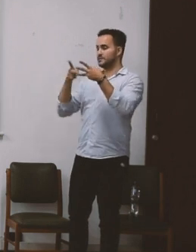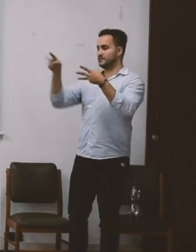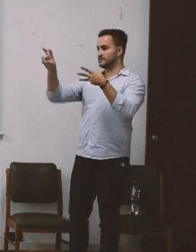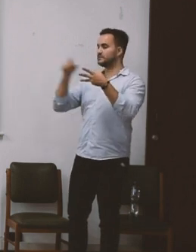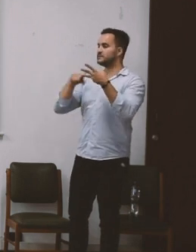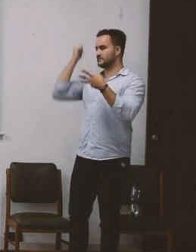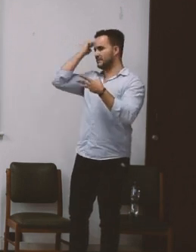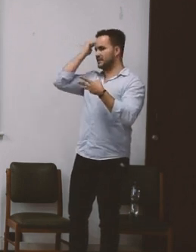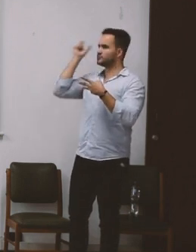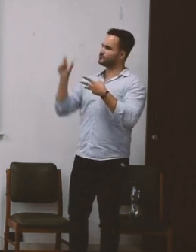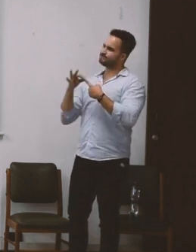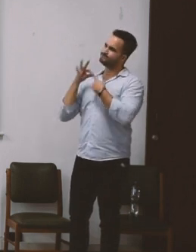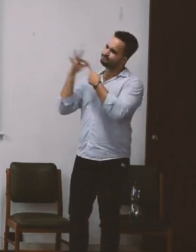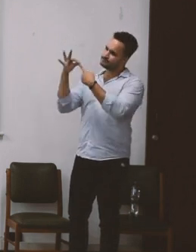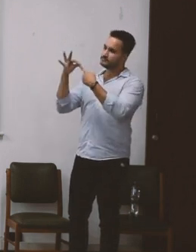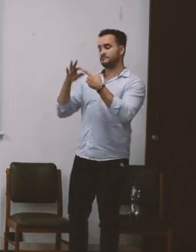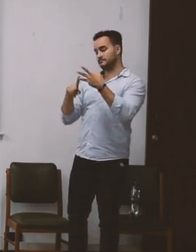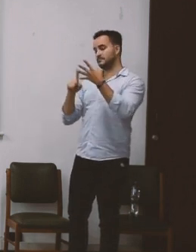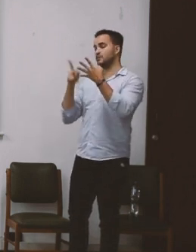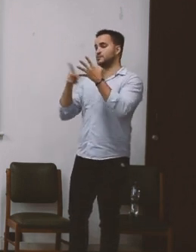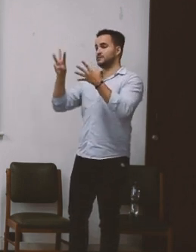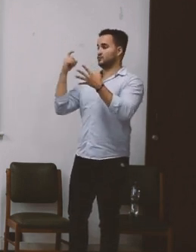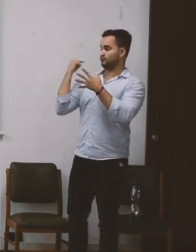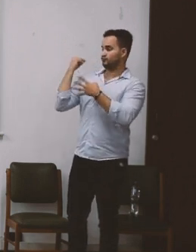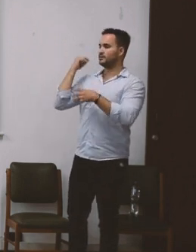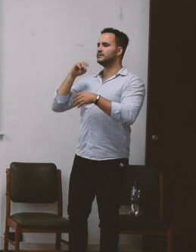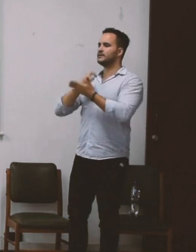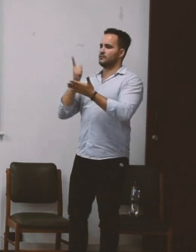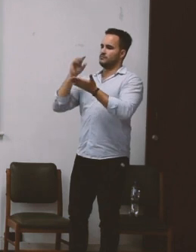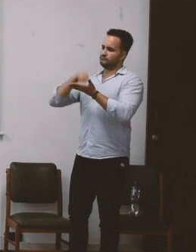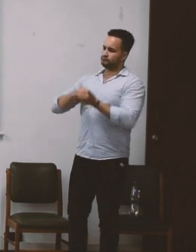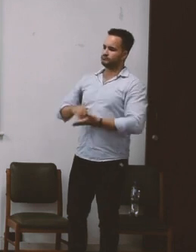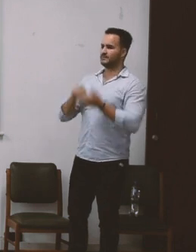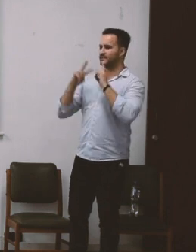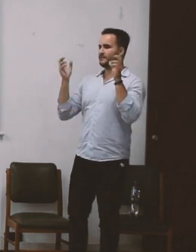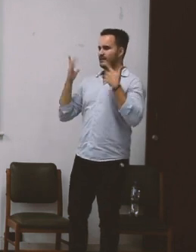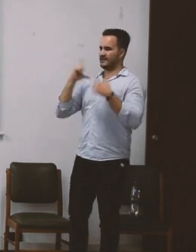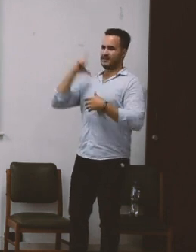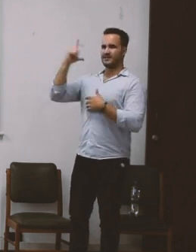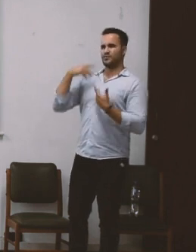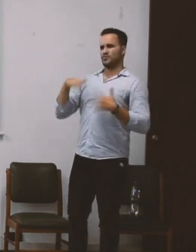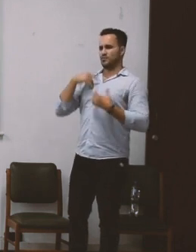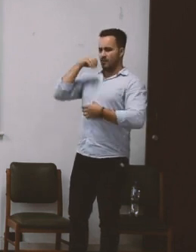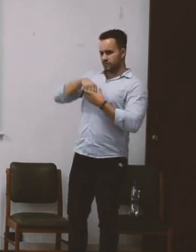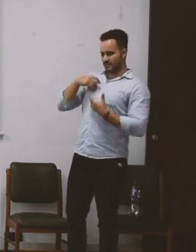maestro especial. Y en 2018 acaba de escribir un libro que se llama Un líder con el cromosoma del amor, ¿no? Y bueno,